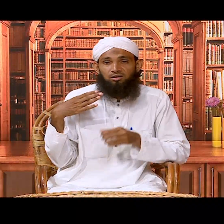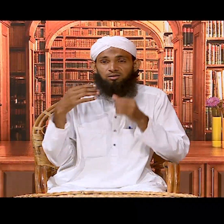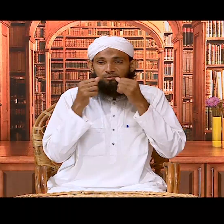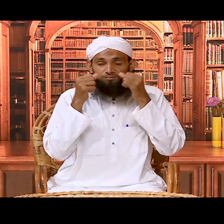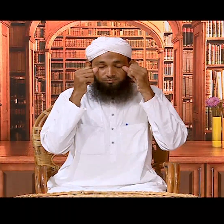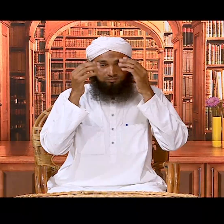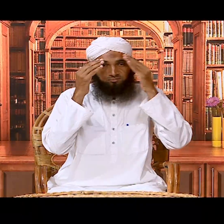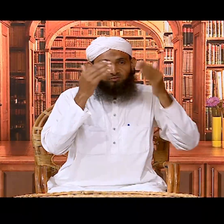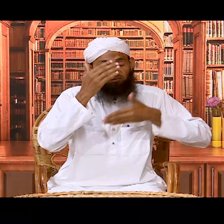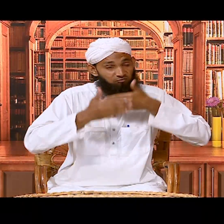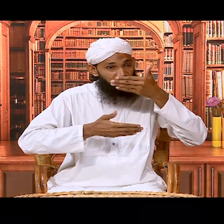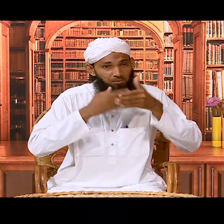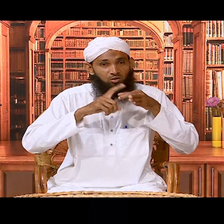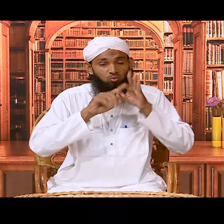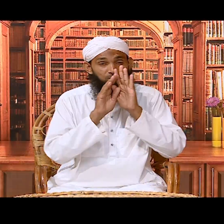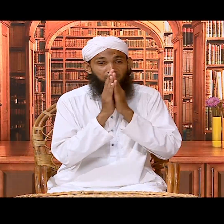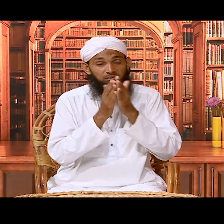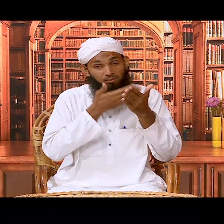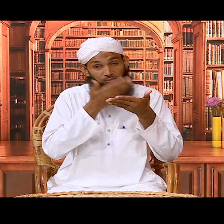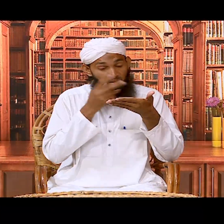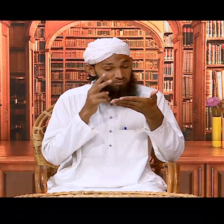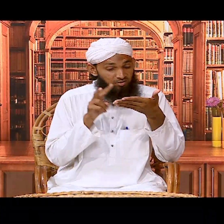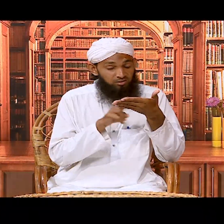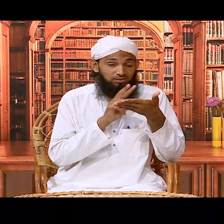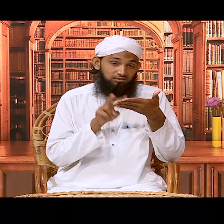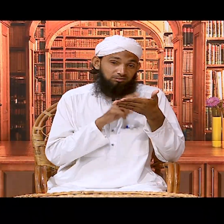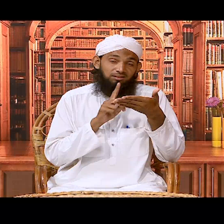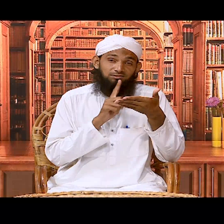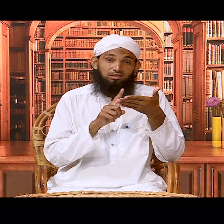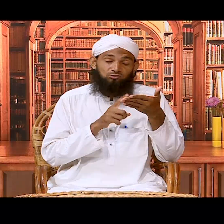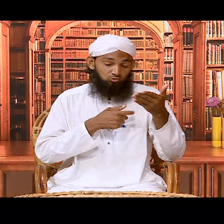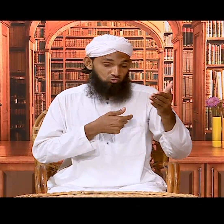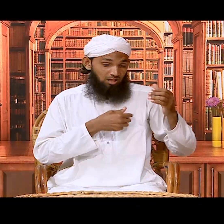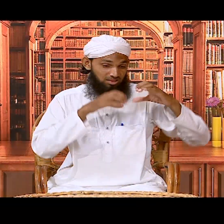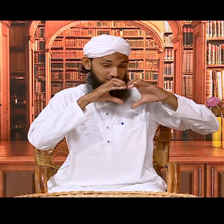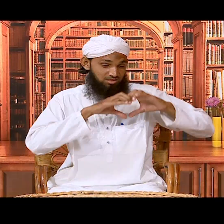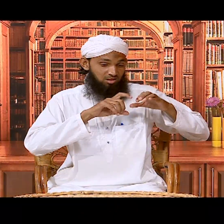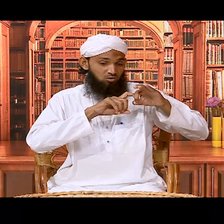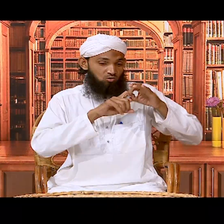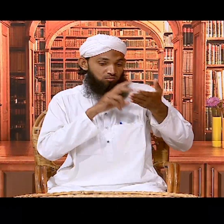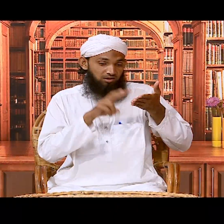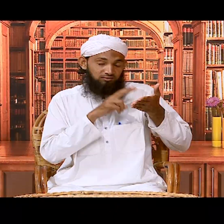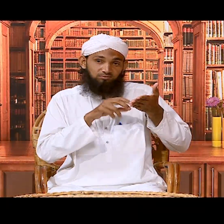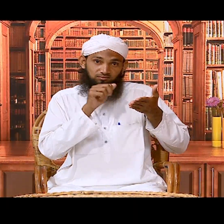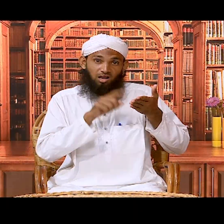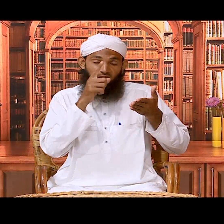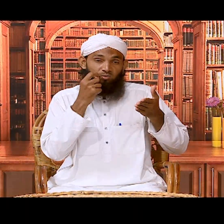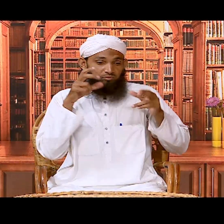صلی اللہ علیہ وآلہ وصحبہ وسلم نے فرمایا، قرآن کریم پڑھا کرو، بے شک جو دل قرآن کریم کا جزدان ہو اللہ